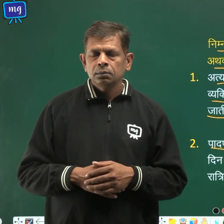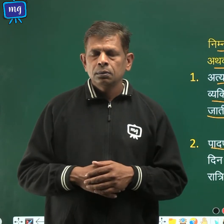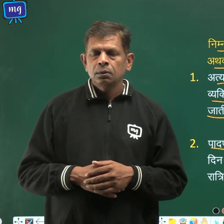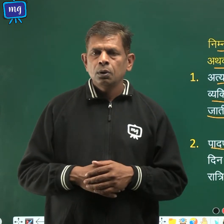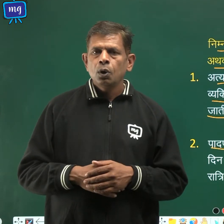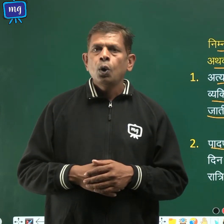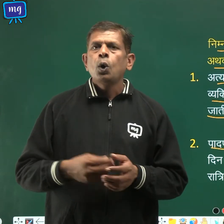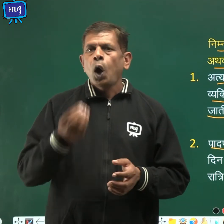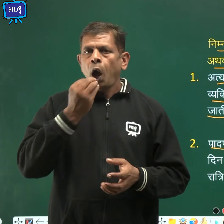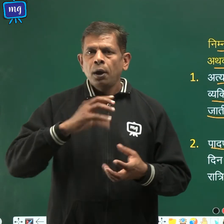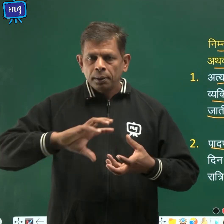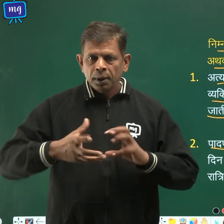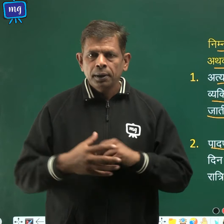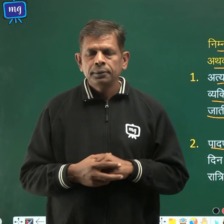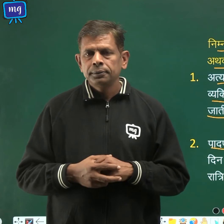प्रकाश संश्लेषण